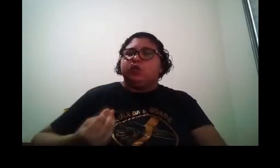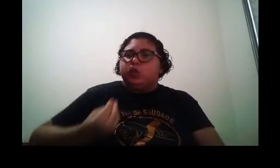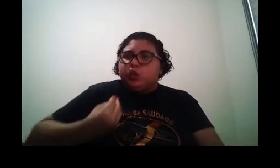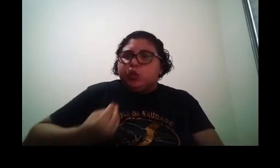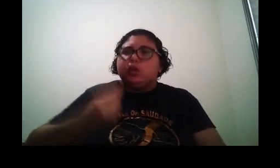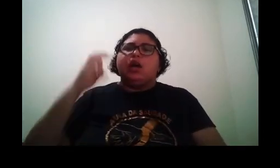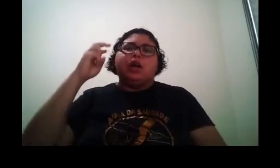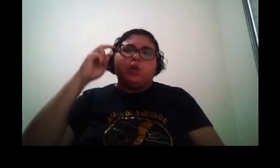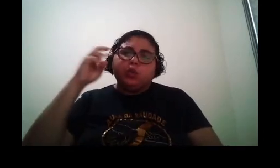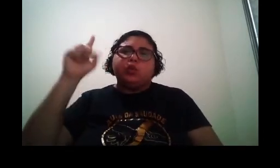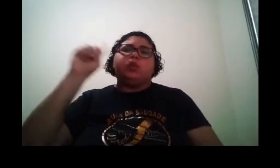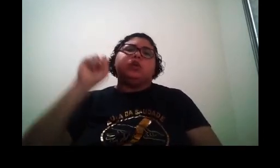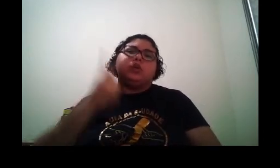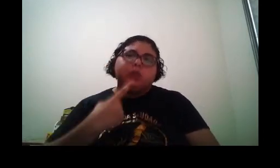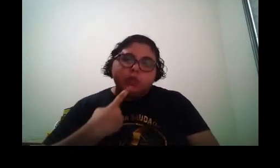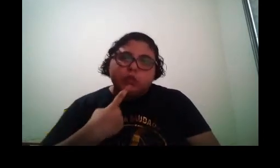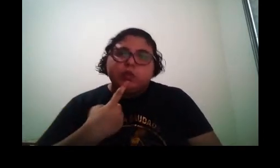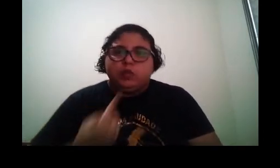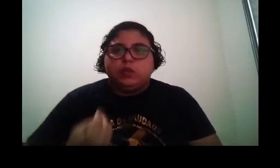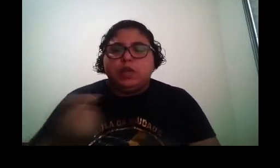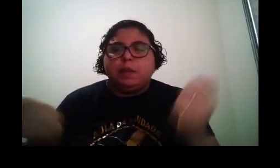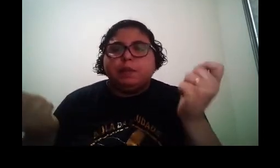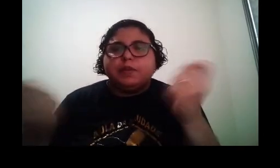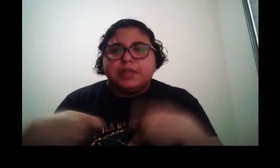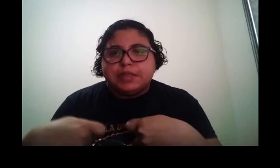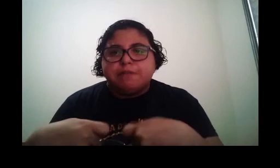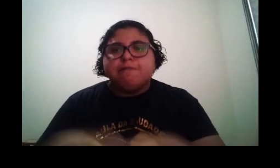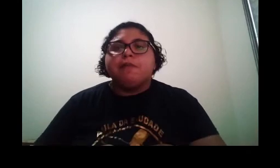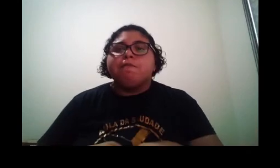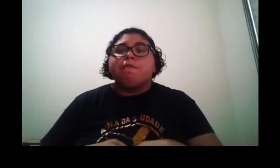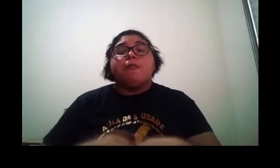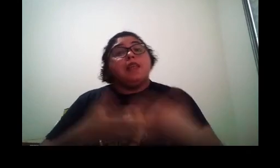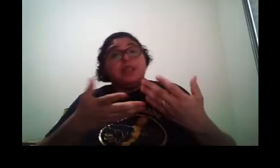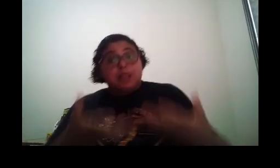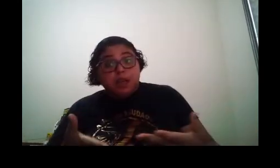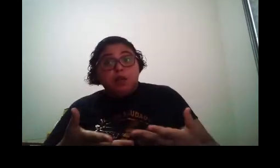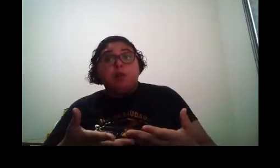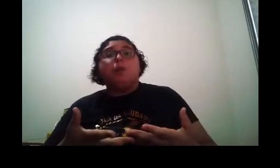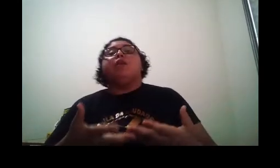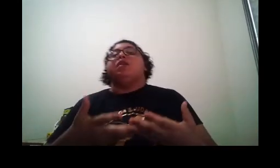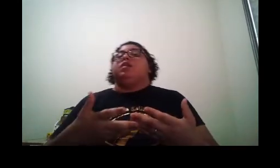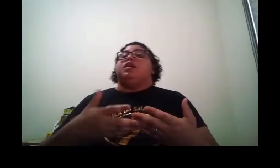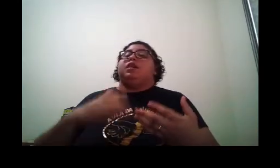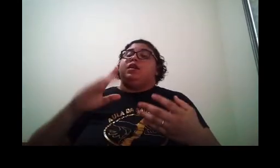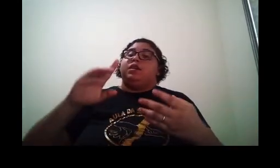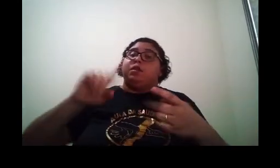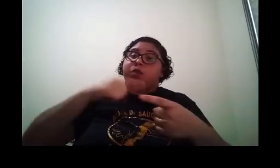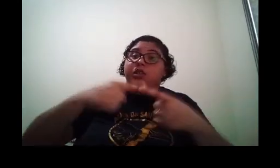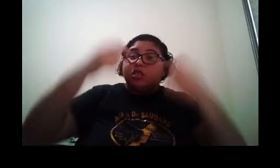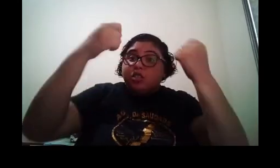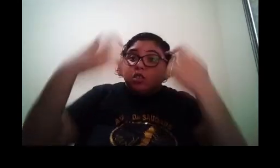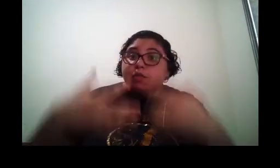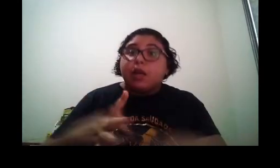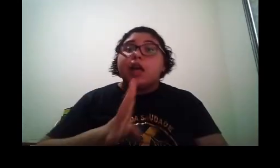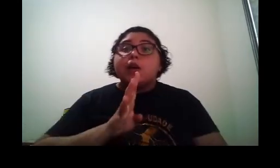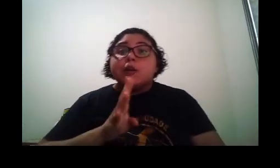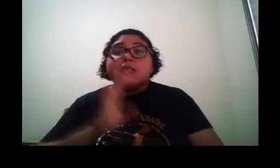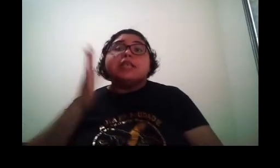que é possível identificar aspectos da cultura surda. Então é importante vocês conhecerem e saberem mais,